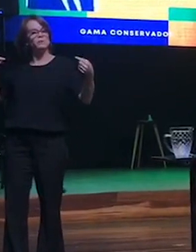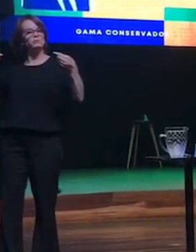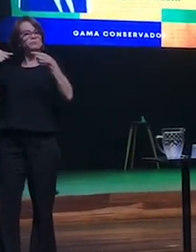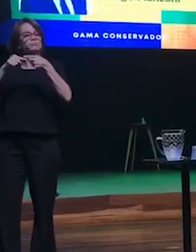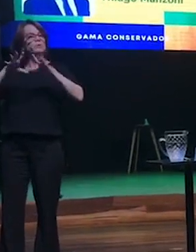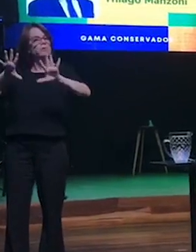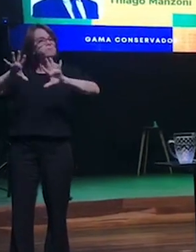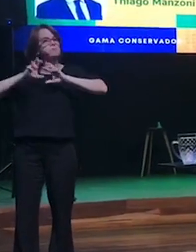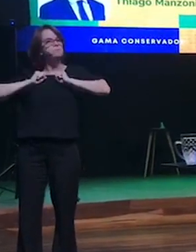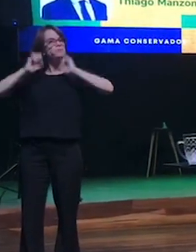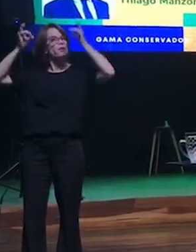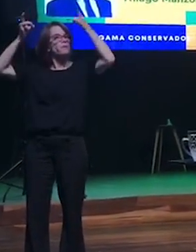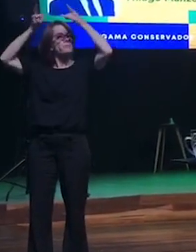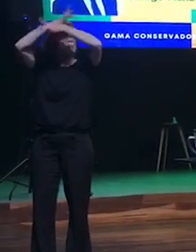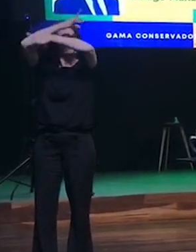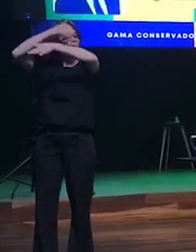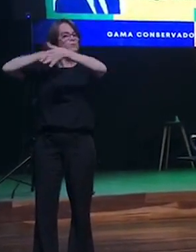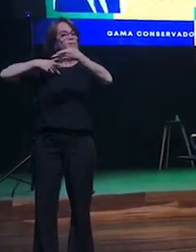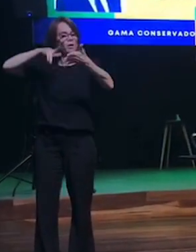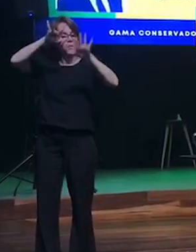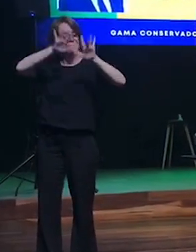tinha absorvido.